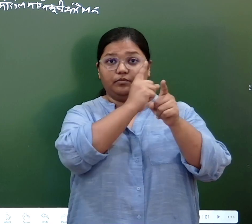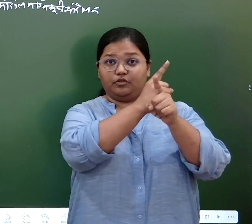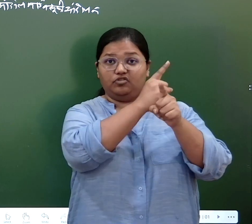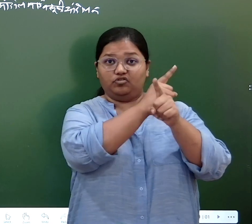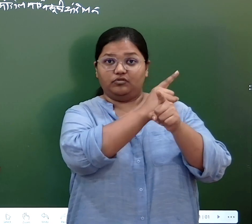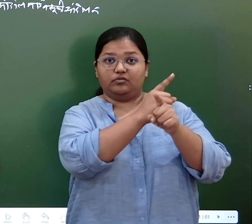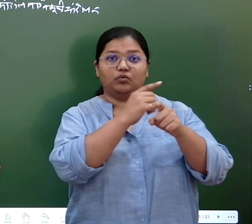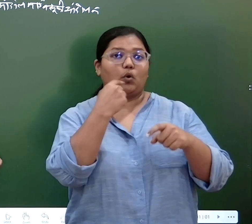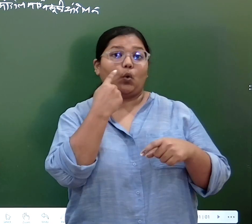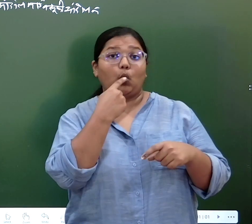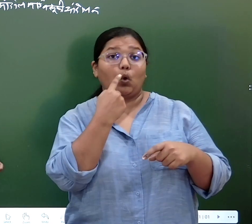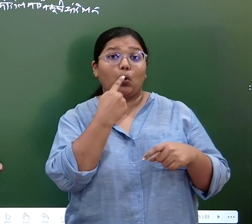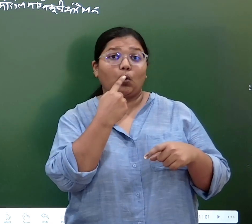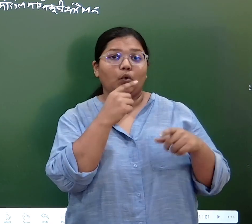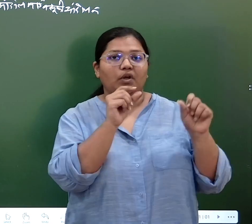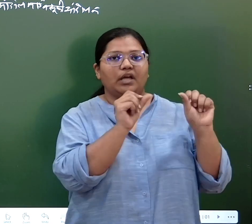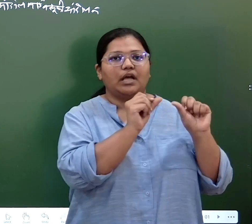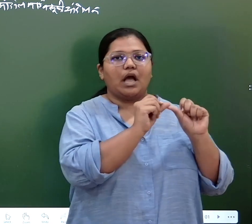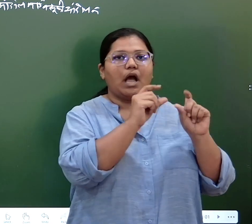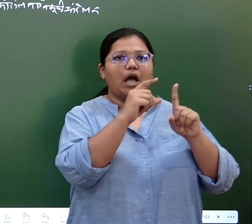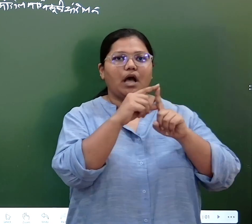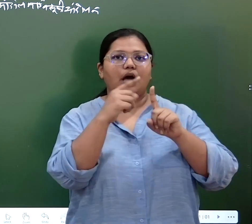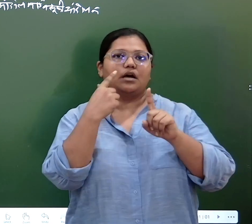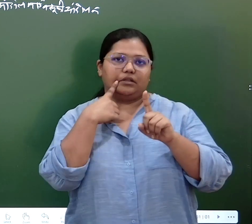को, ठीक,